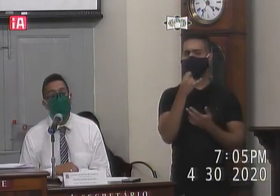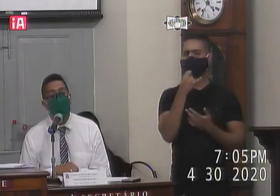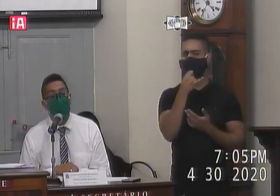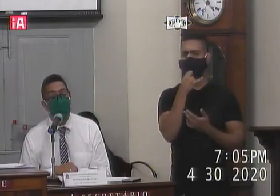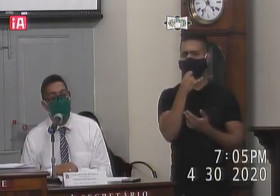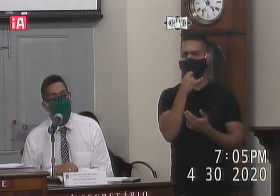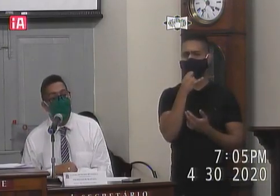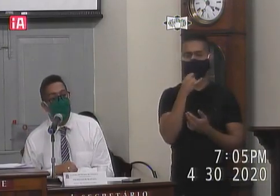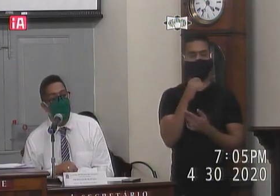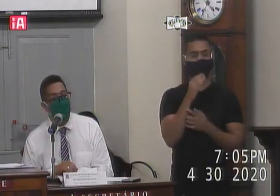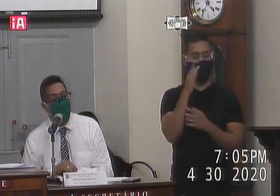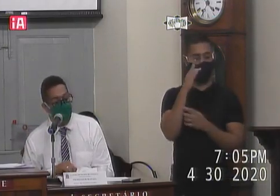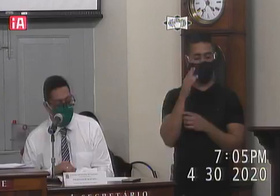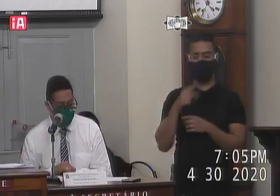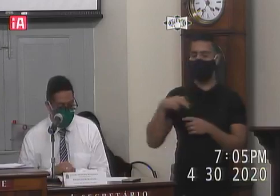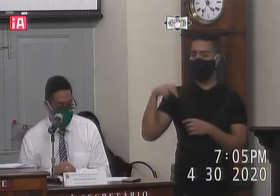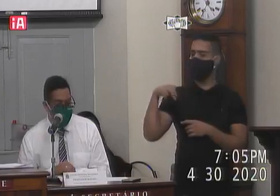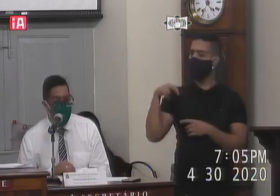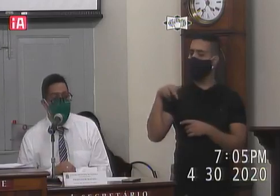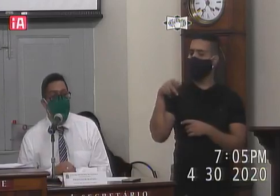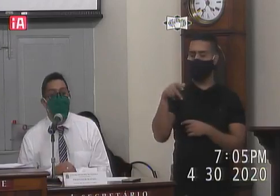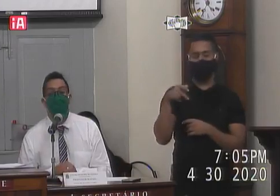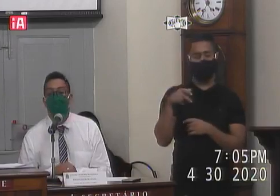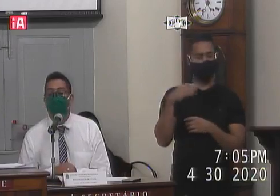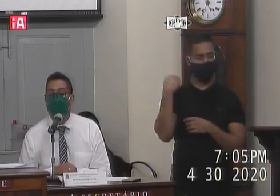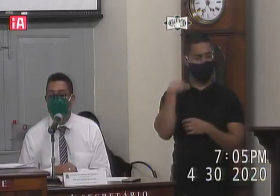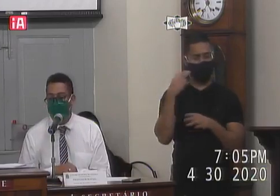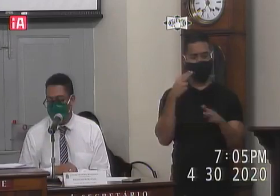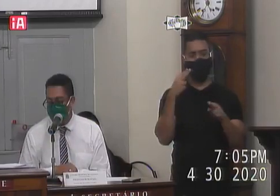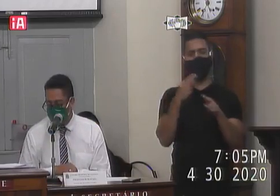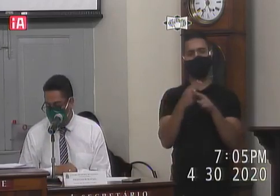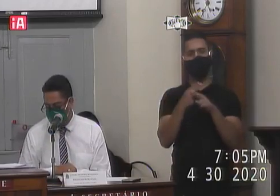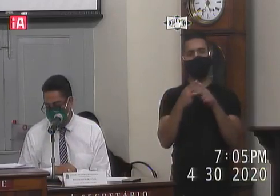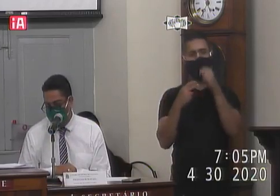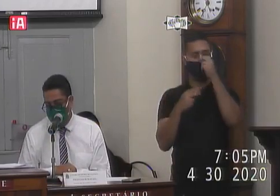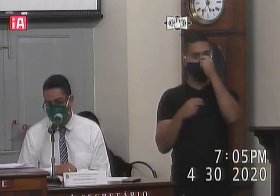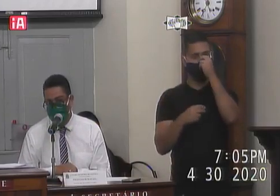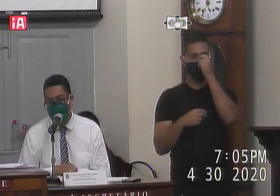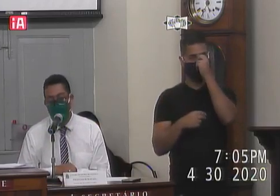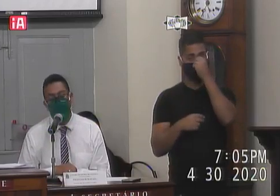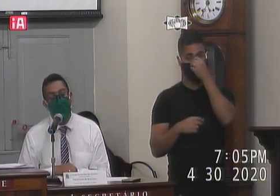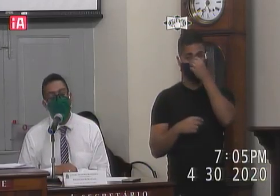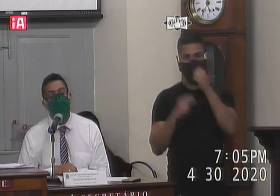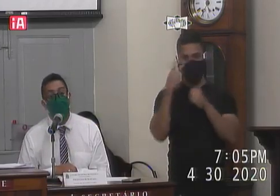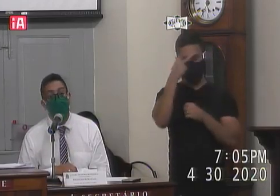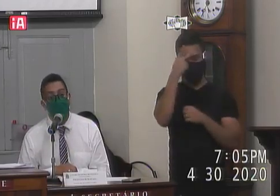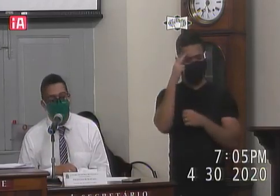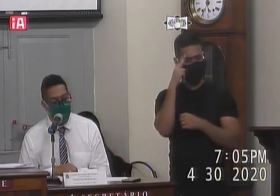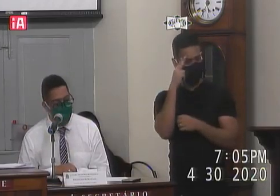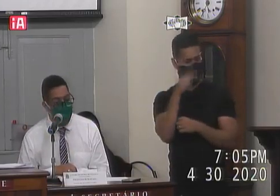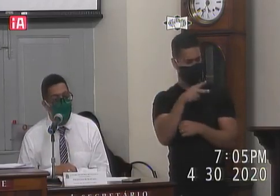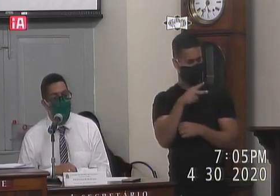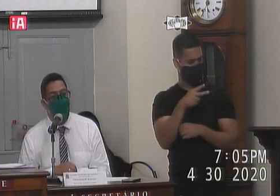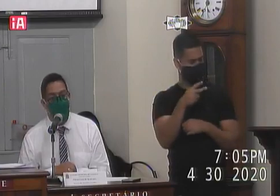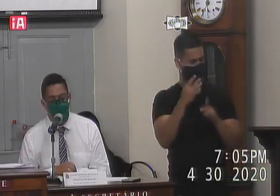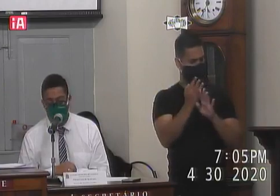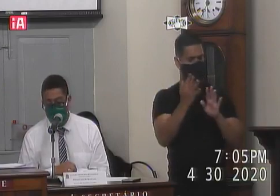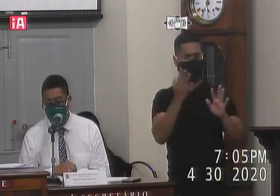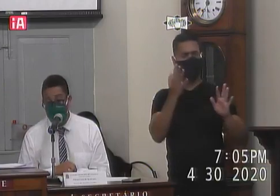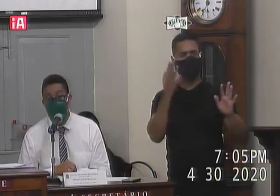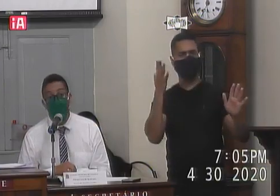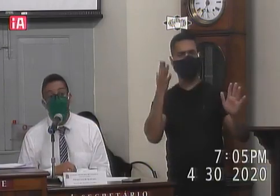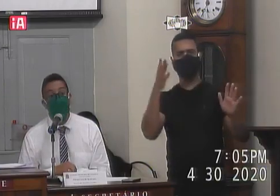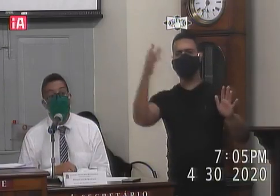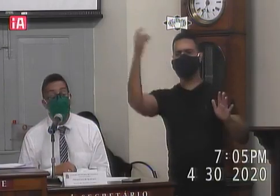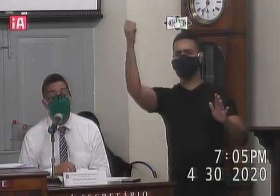você passar em frente à Caixa Econômica e você ver aquelas pessoas relés ao vento, ao